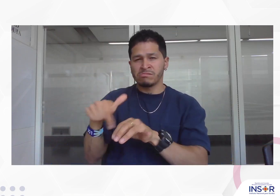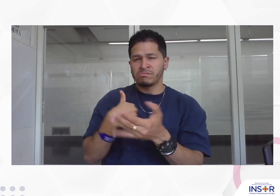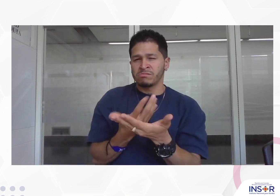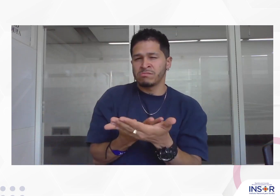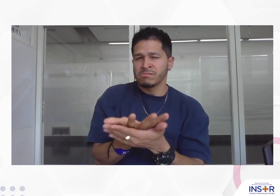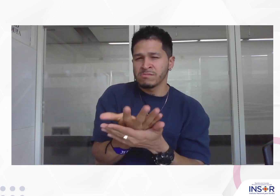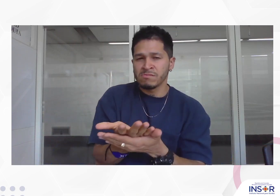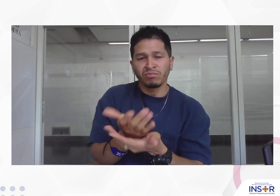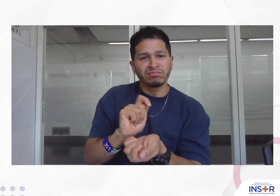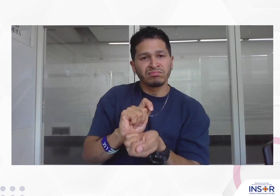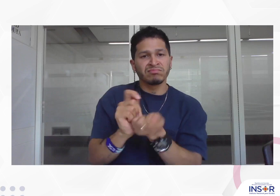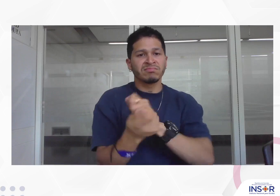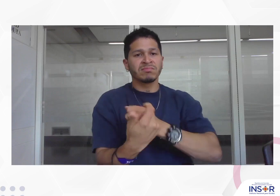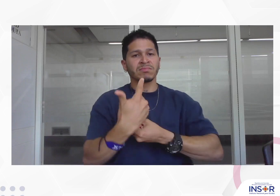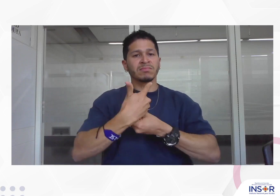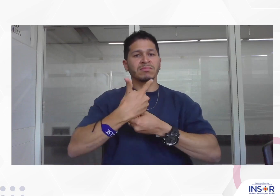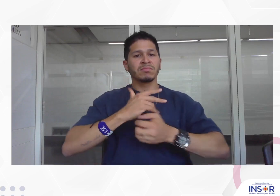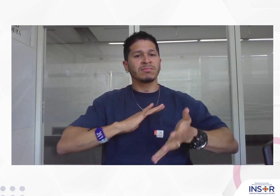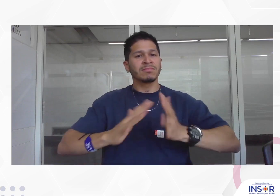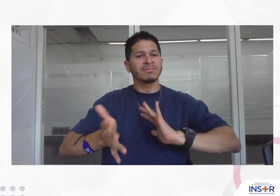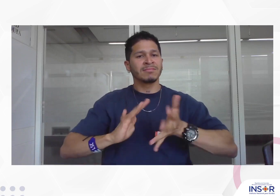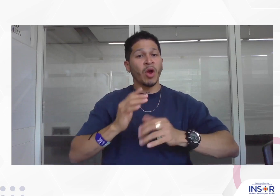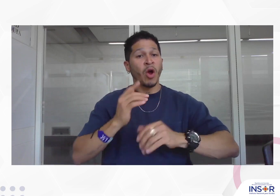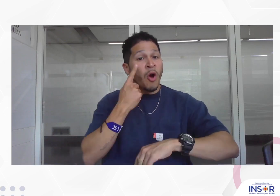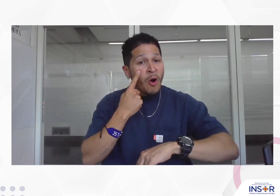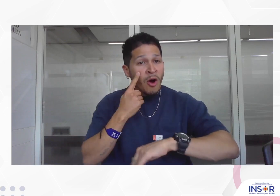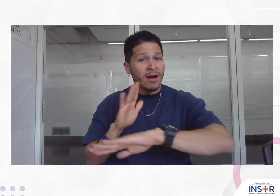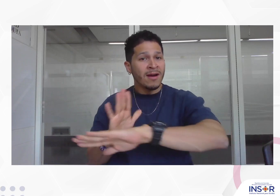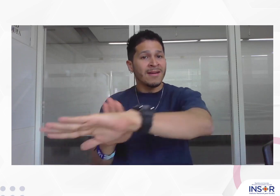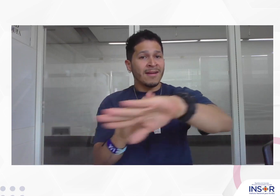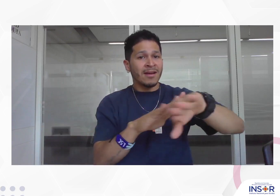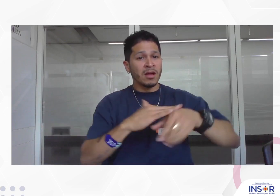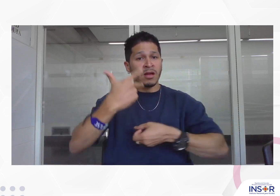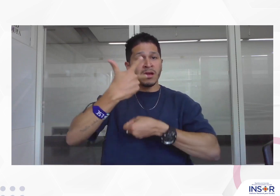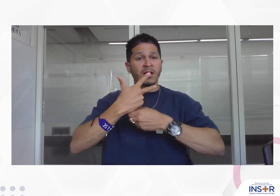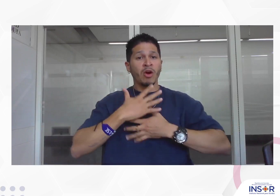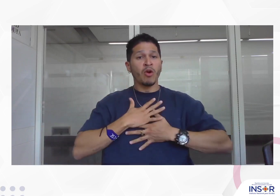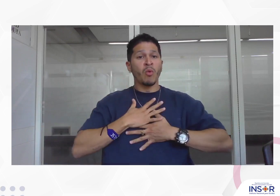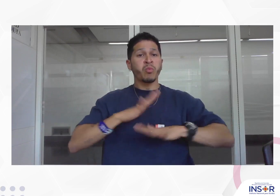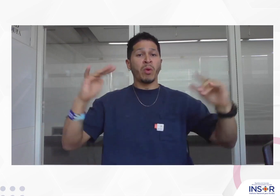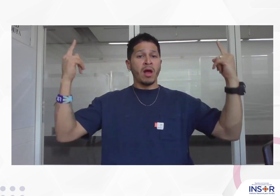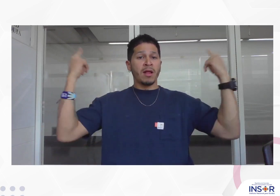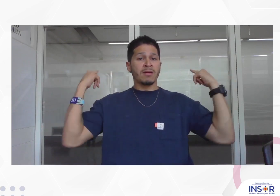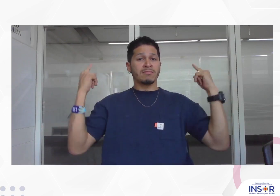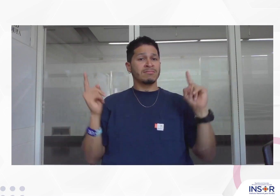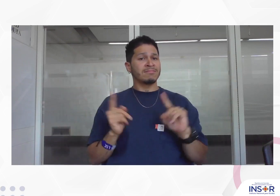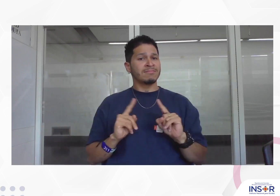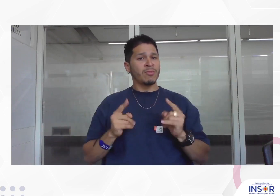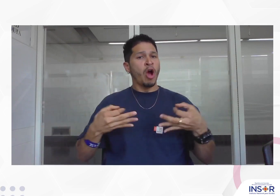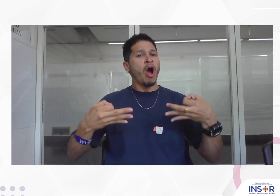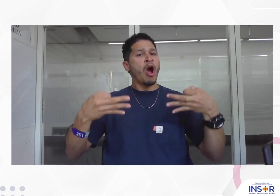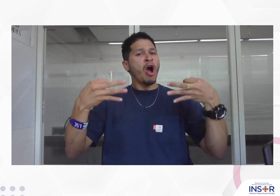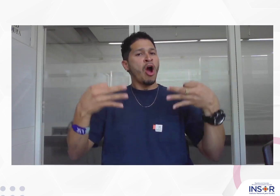exige escribir siempre en español. Entonces, yo hago la sugerencia de que estudiantes sordos